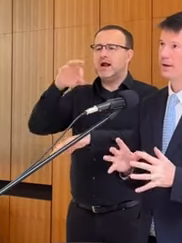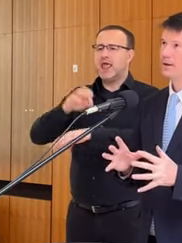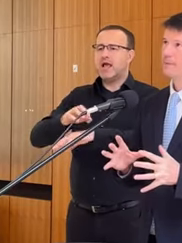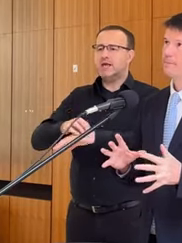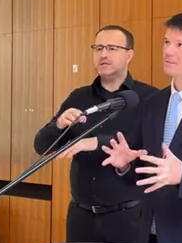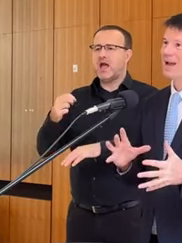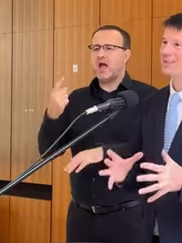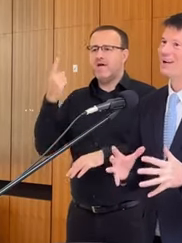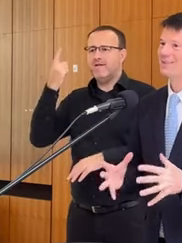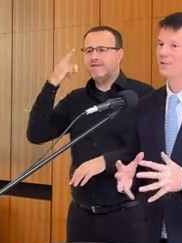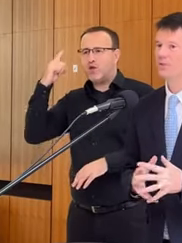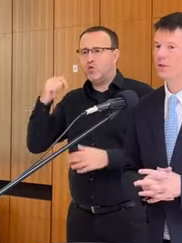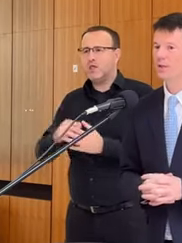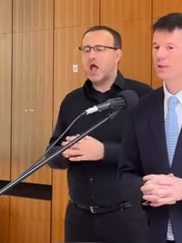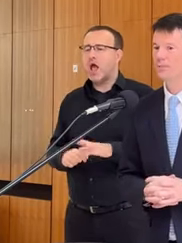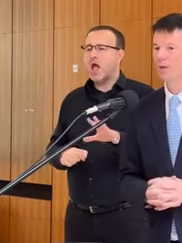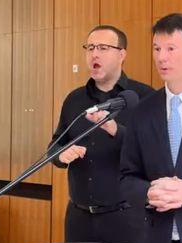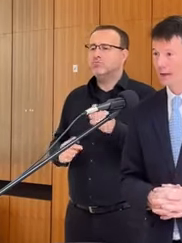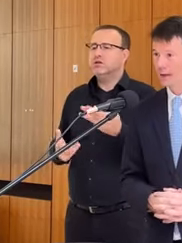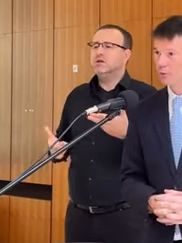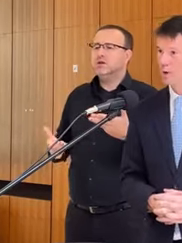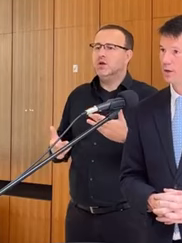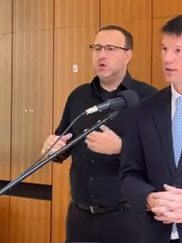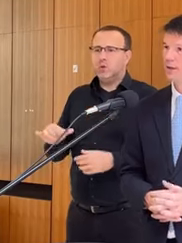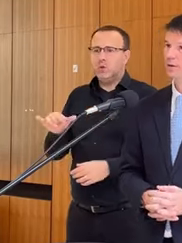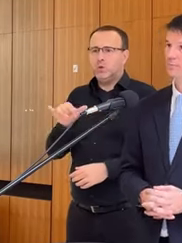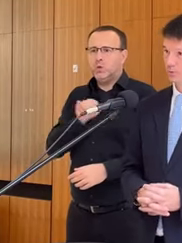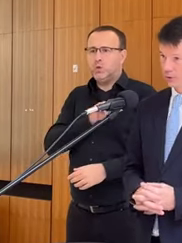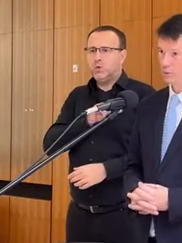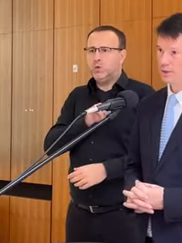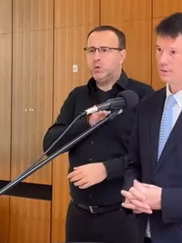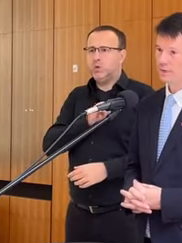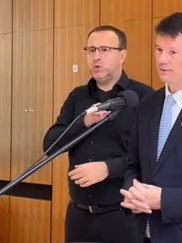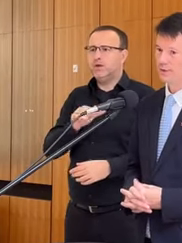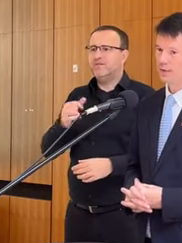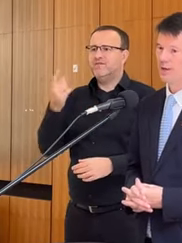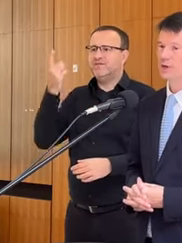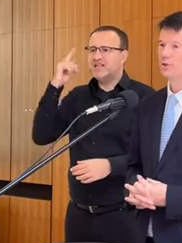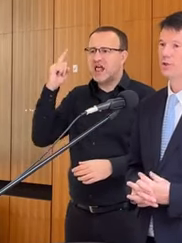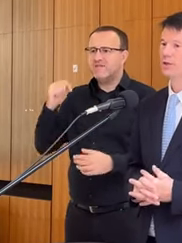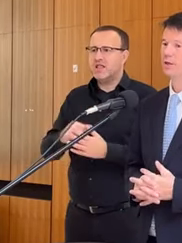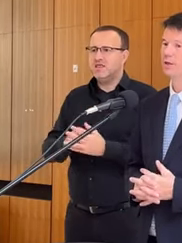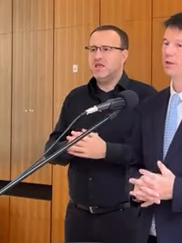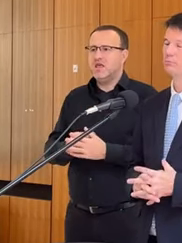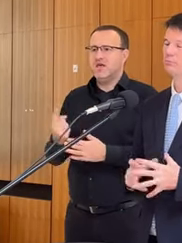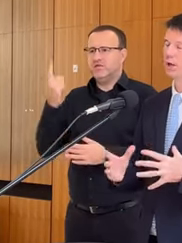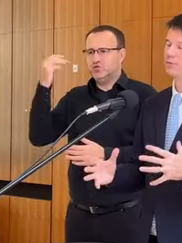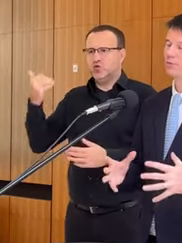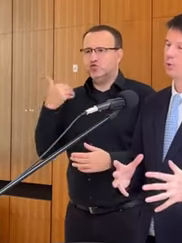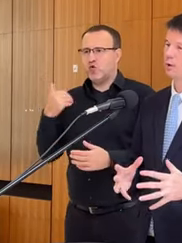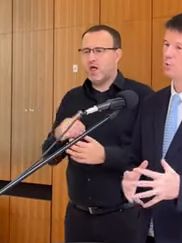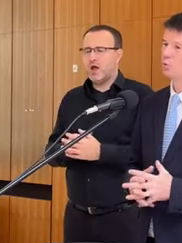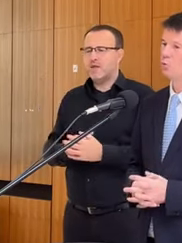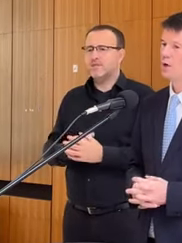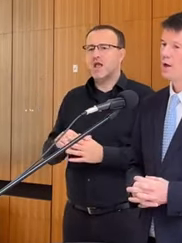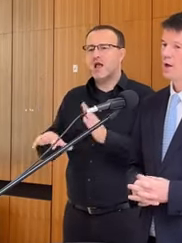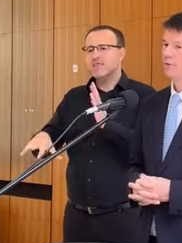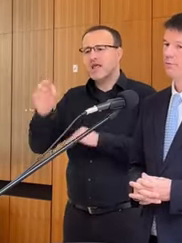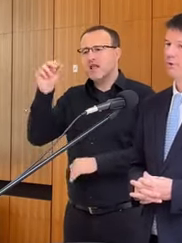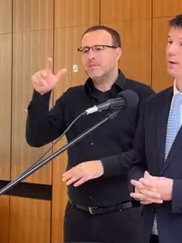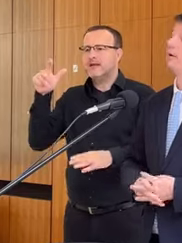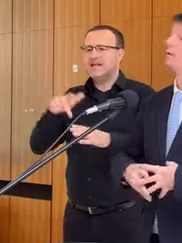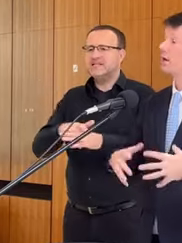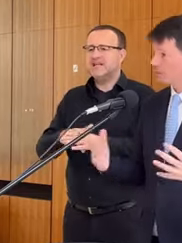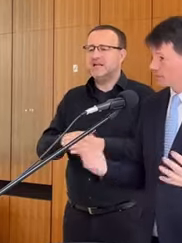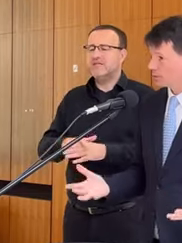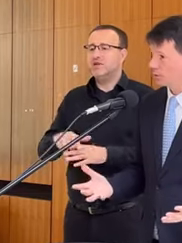sme zatraktívnili pregraduálne, postgraduálne vzdelávanie a našli rezervy, ktoré sú